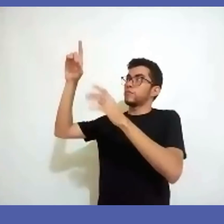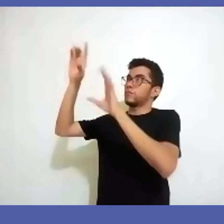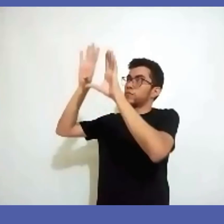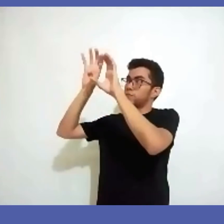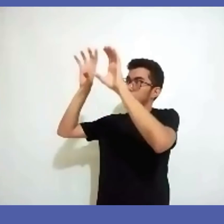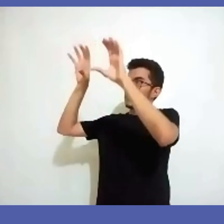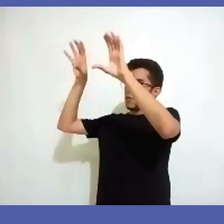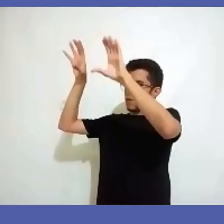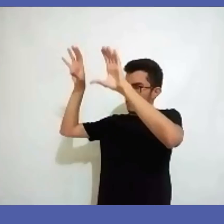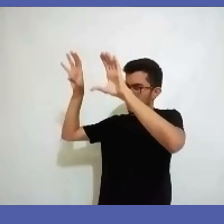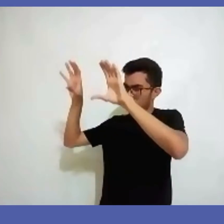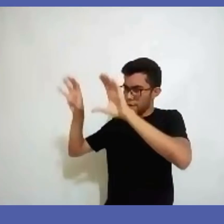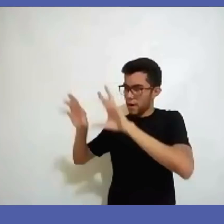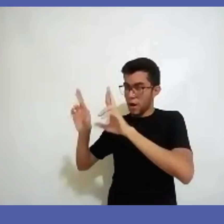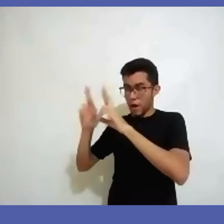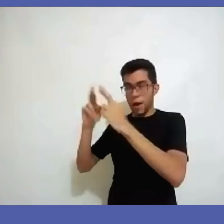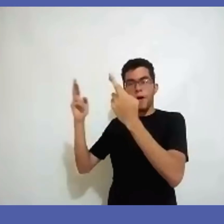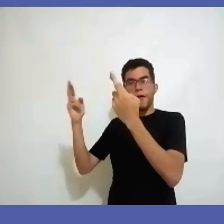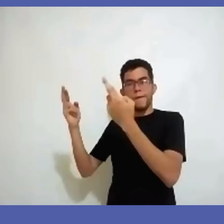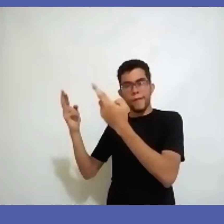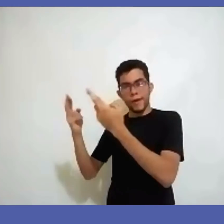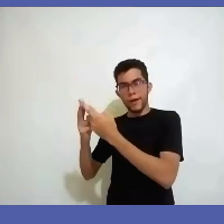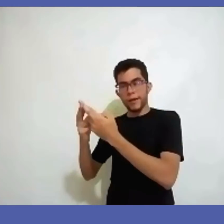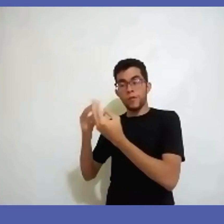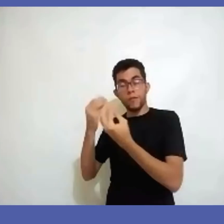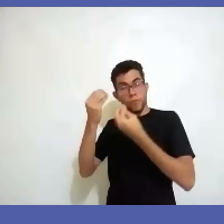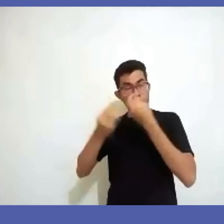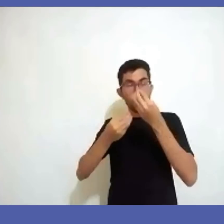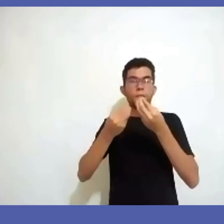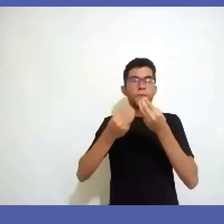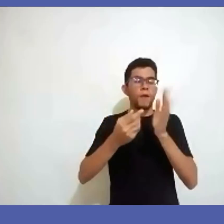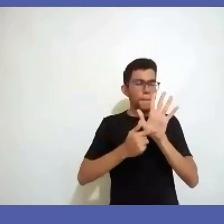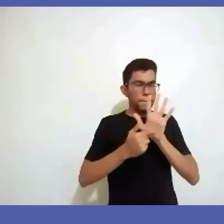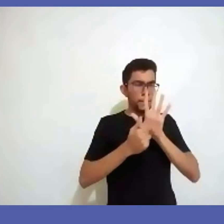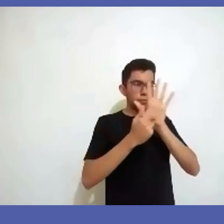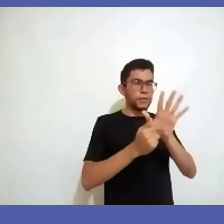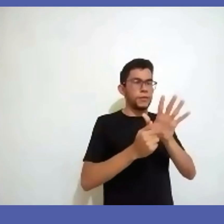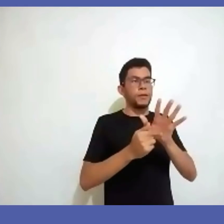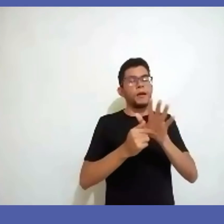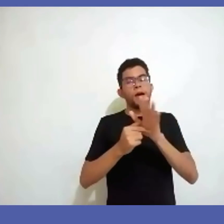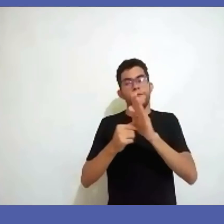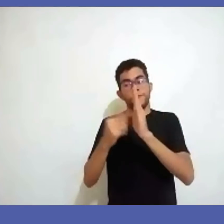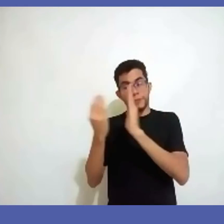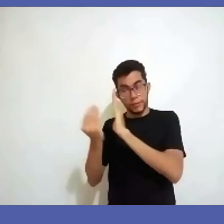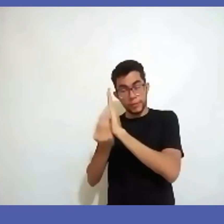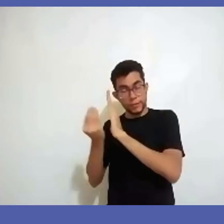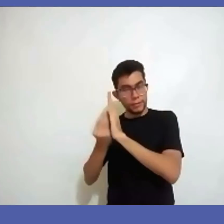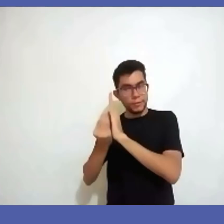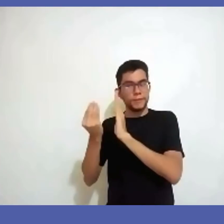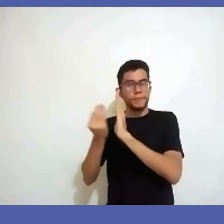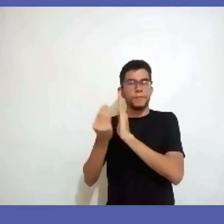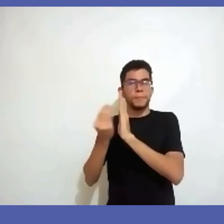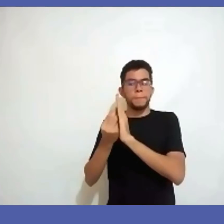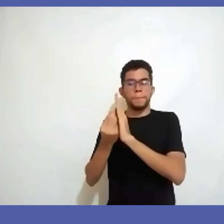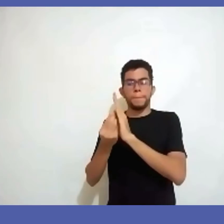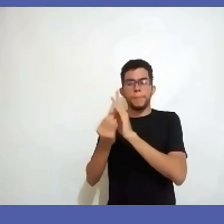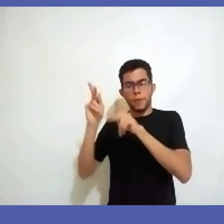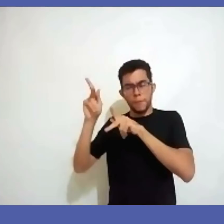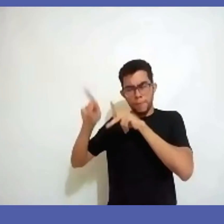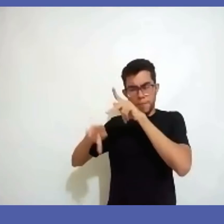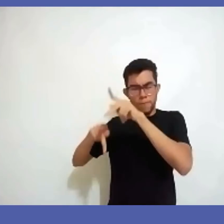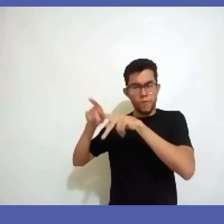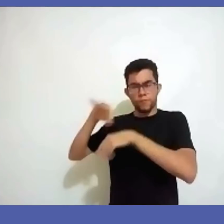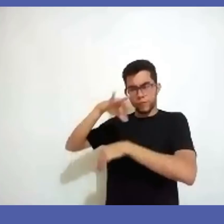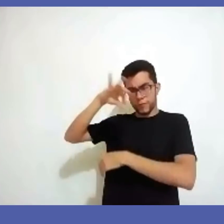Deus hoje, graças a Deus, irmãos, não despreze a igreja. A igreja é a nação santa dele hoje.